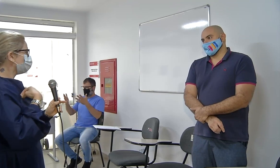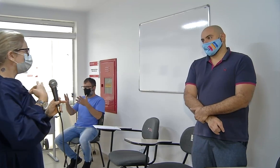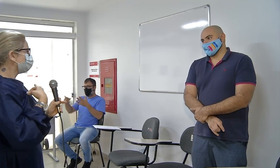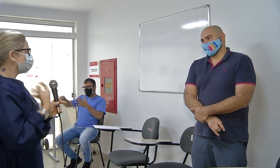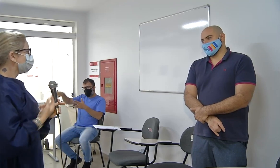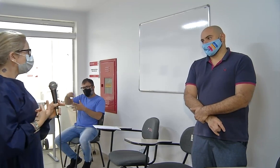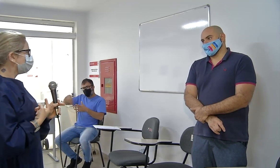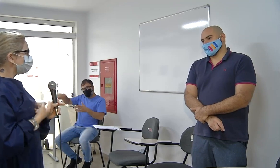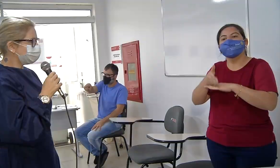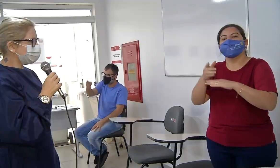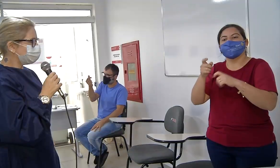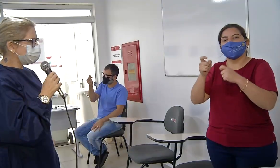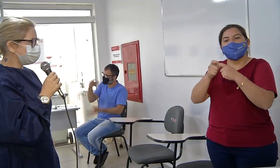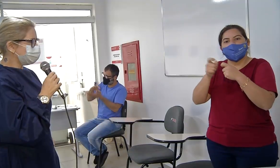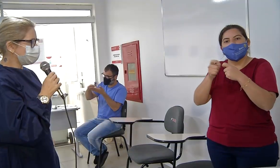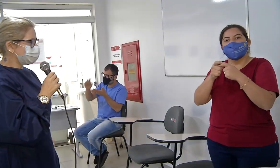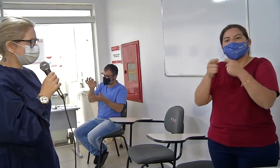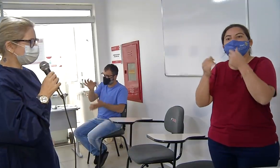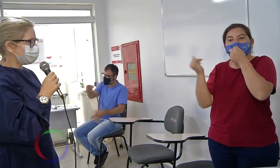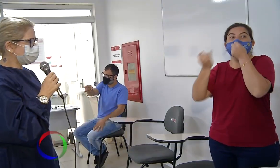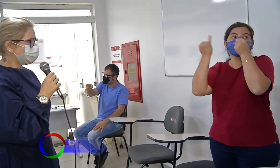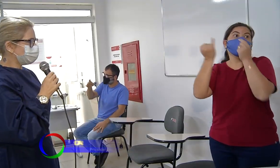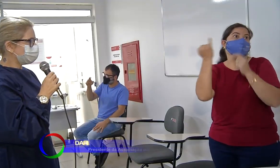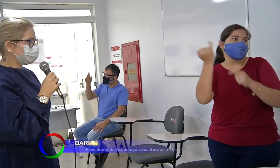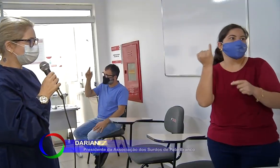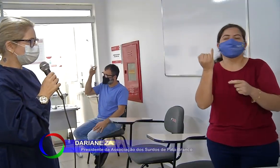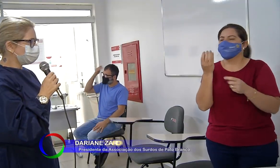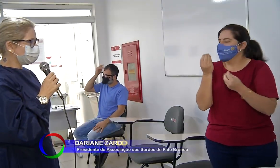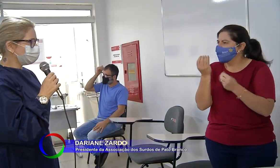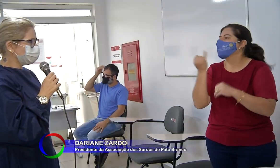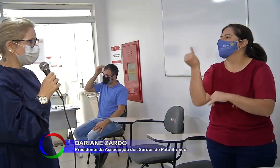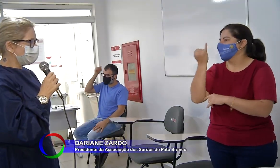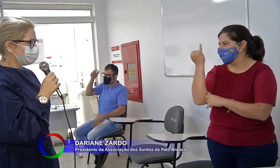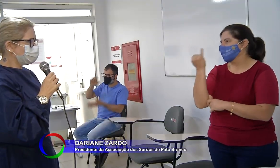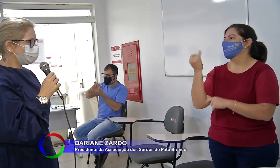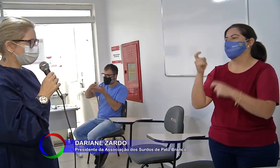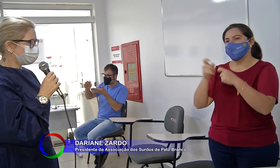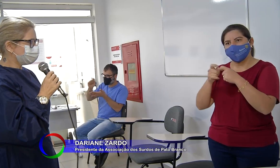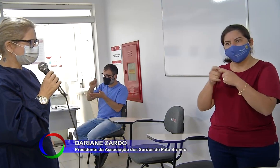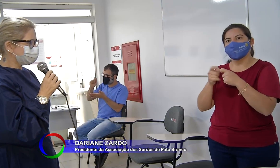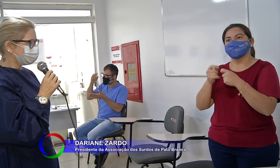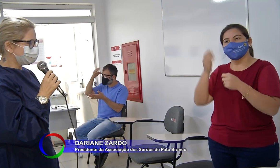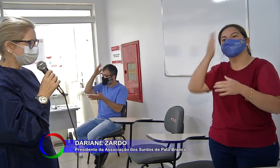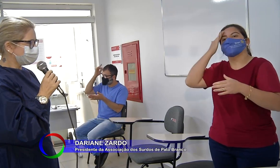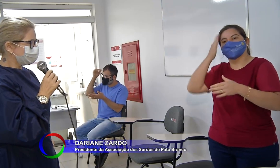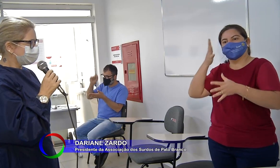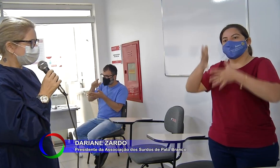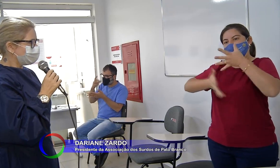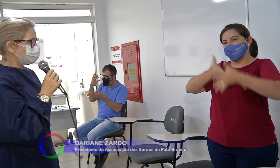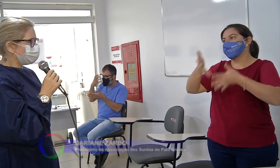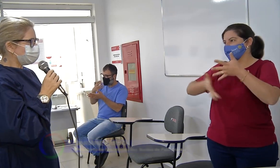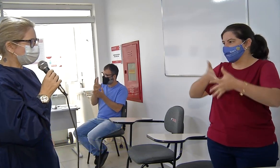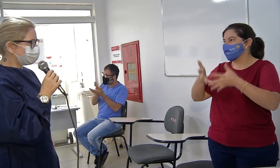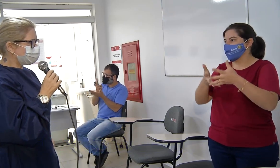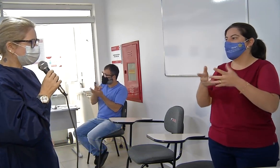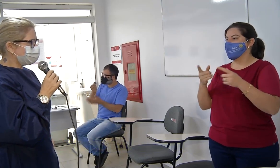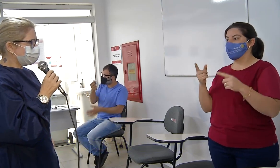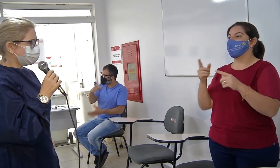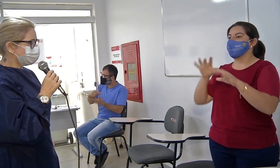A comunidade surda precisa de acessibilidade, é muito importante o médico. O médico entender a